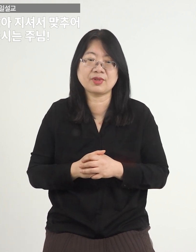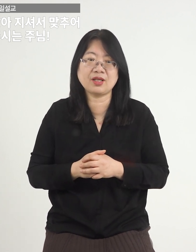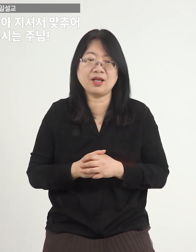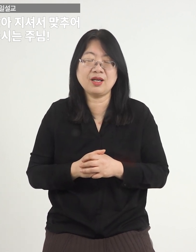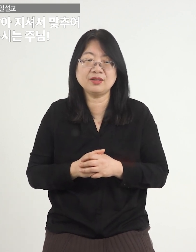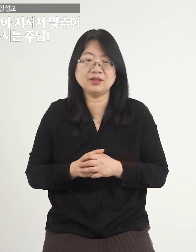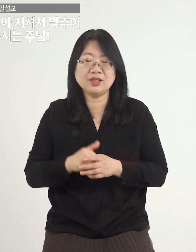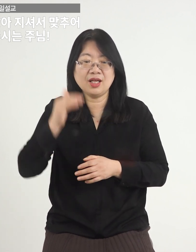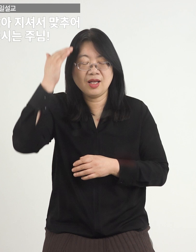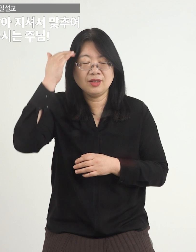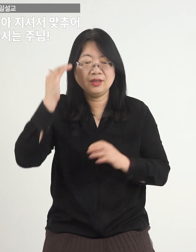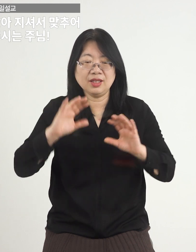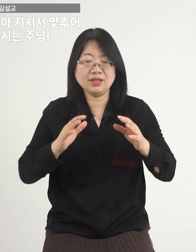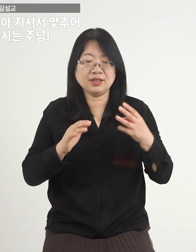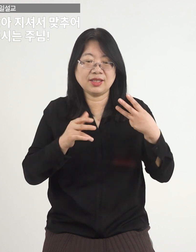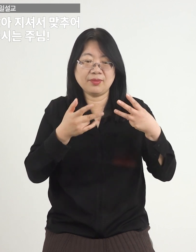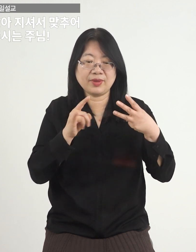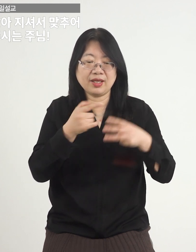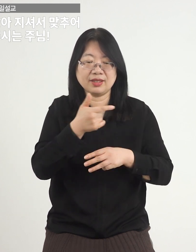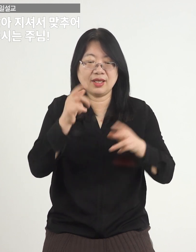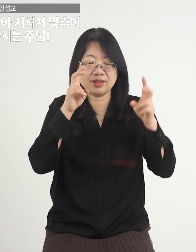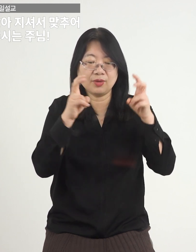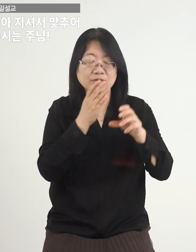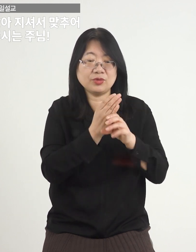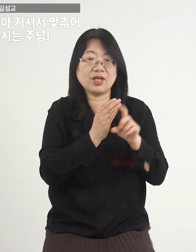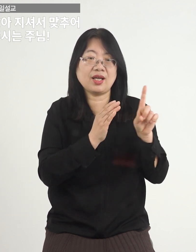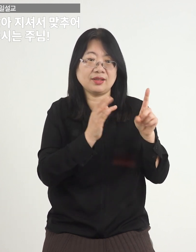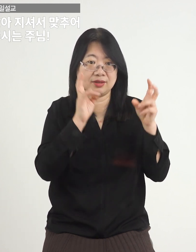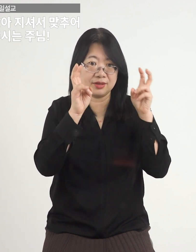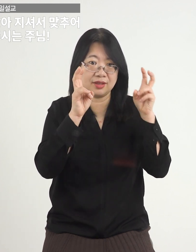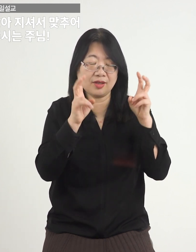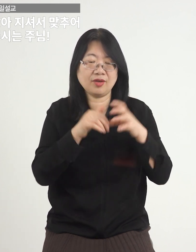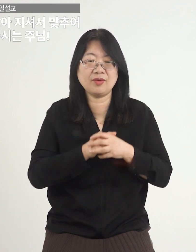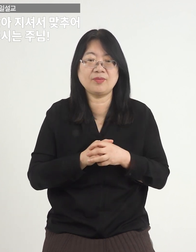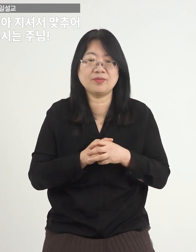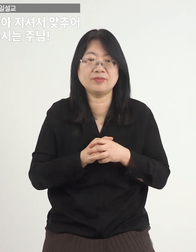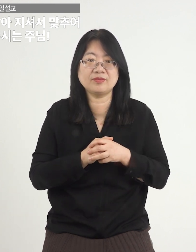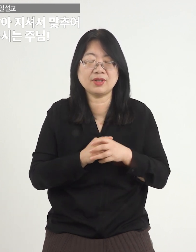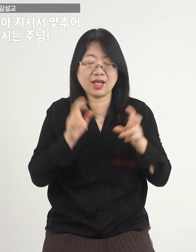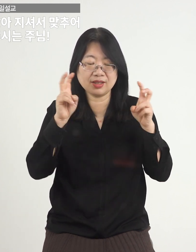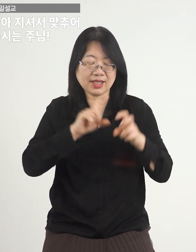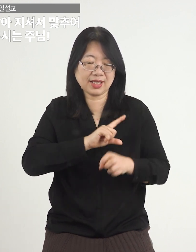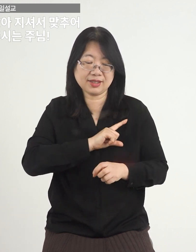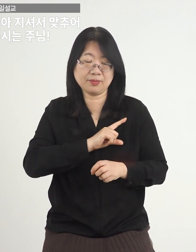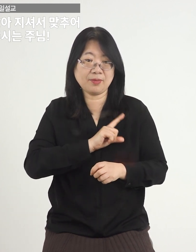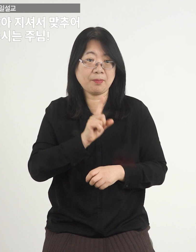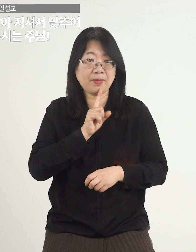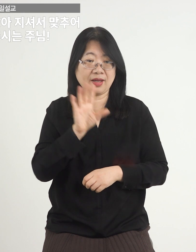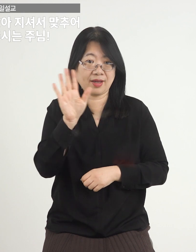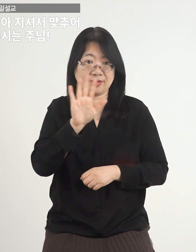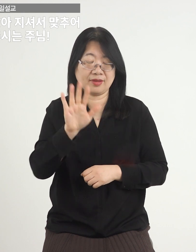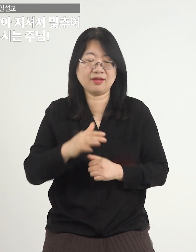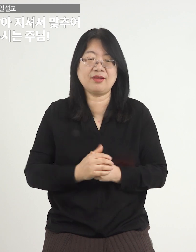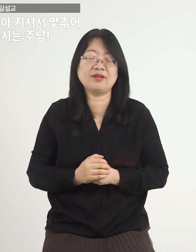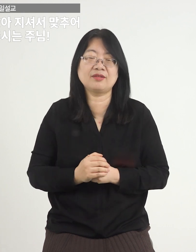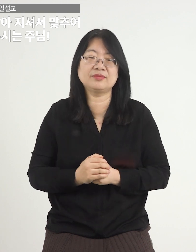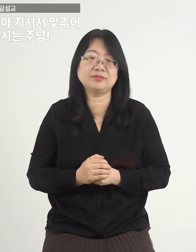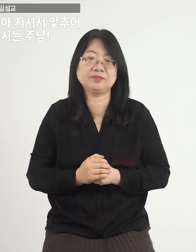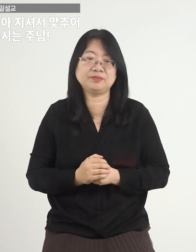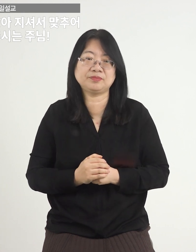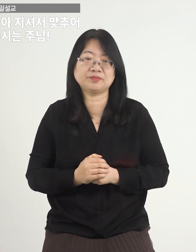우리나라의 3대 대기업 중에 한 기업인데 회사의 이름은 굳이 말씀드리지